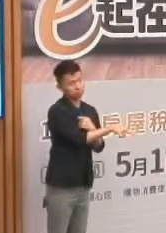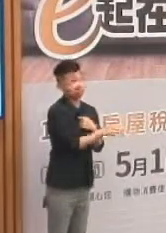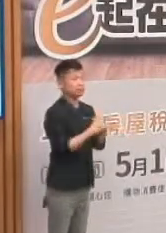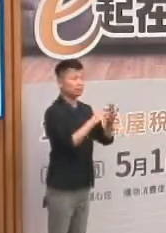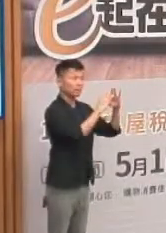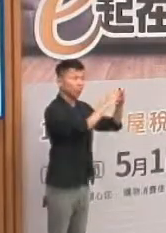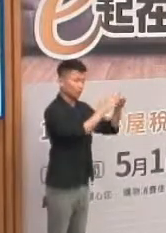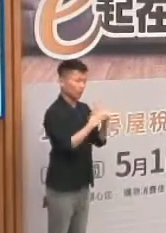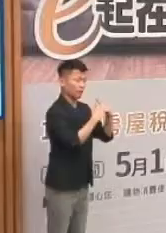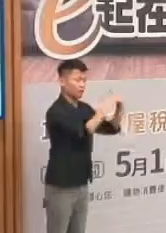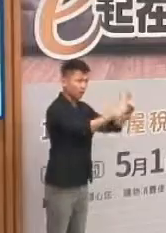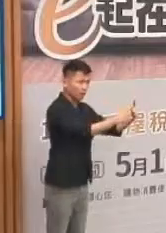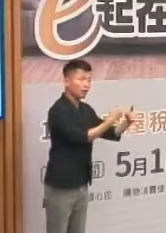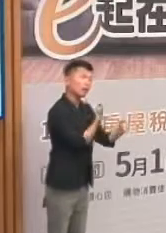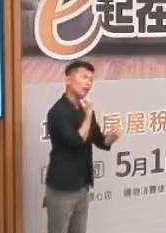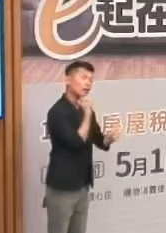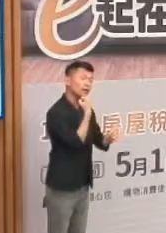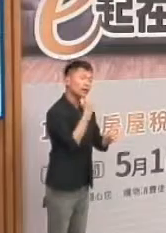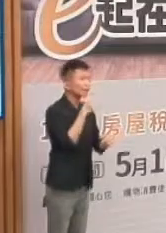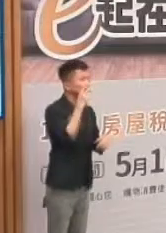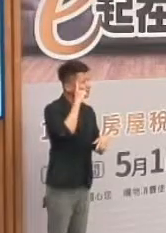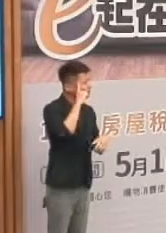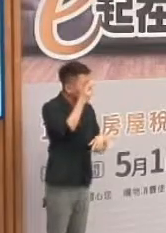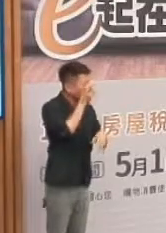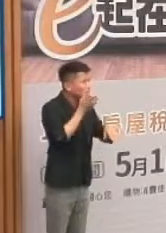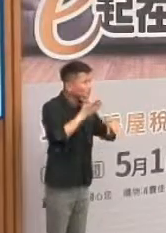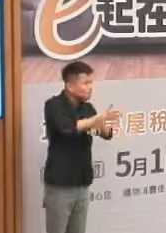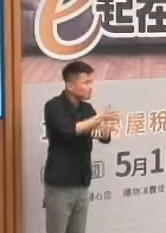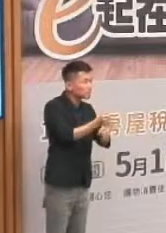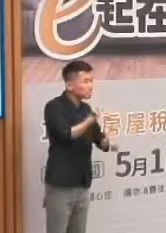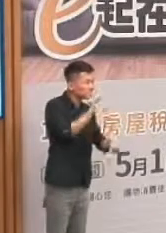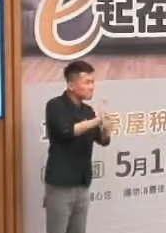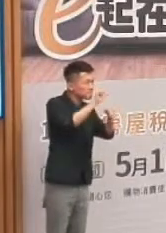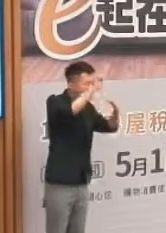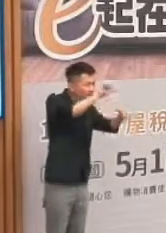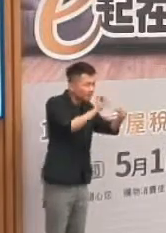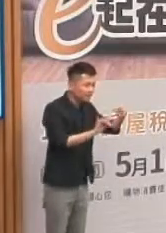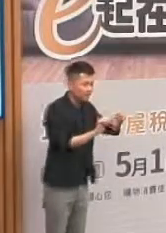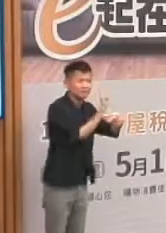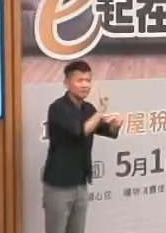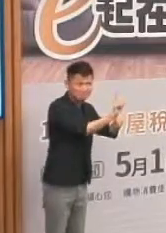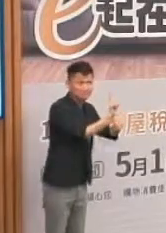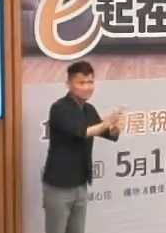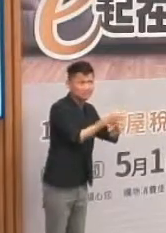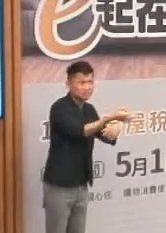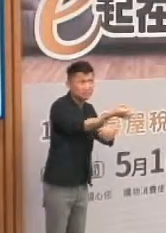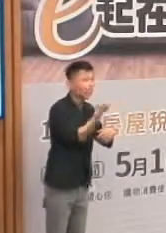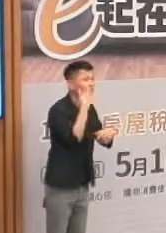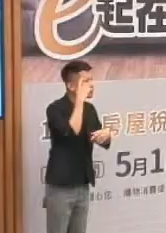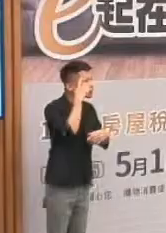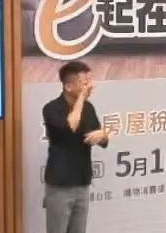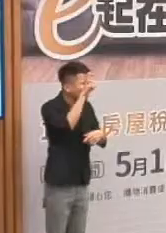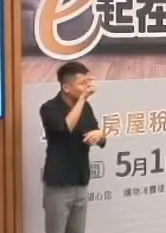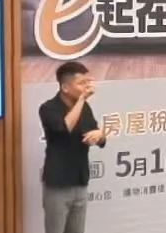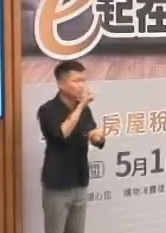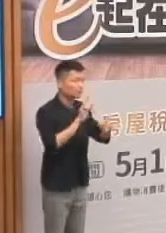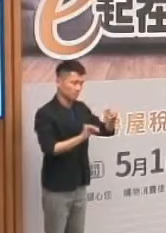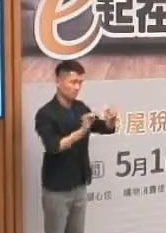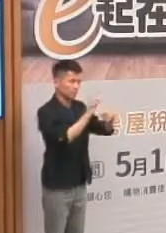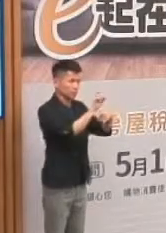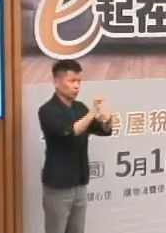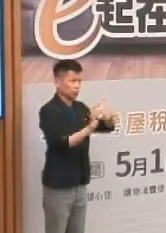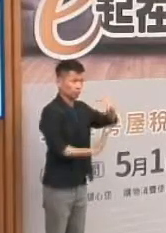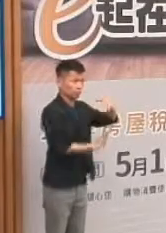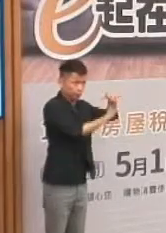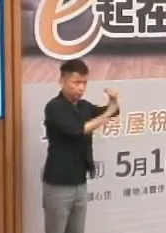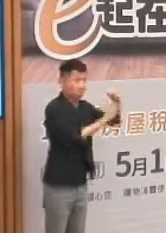打紧，你每逾2天都还要加征1%的滞纳金。那如果逾30天加征15%的滞纳